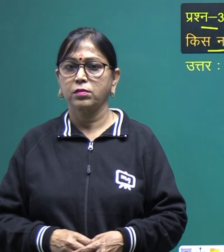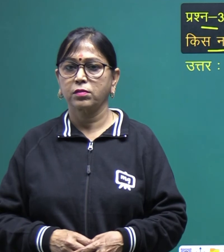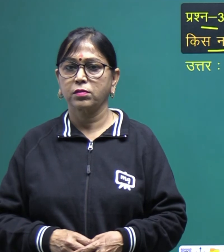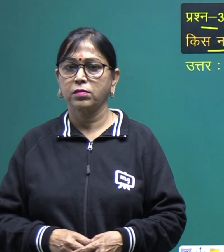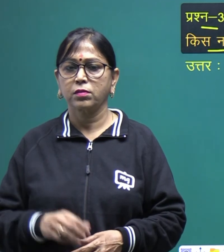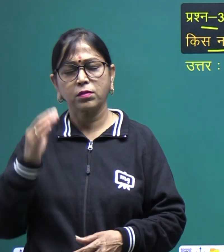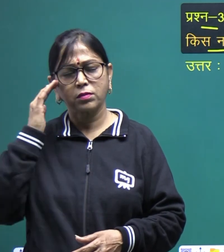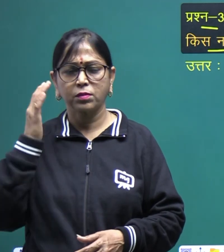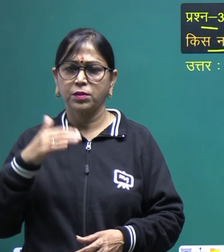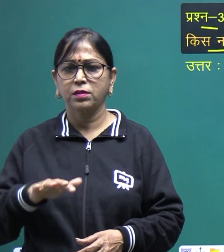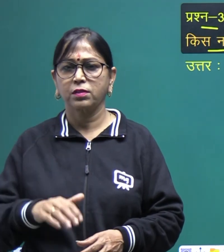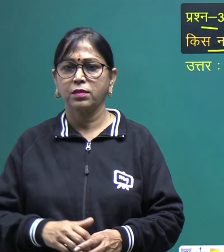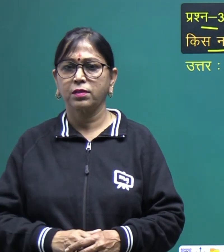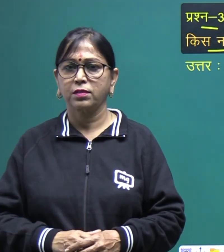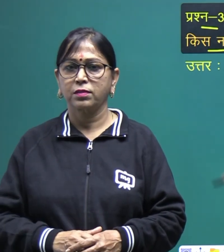जाना जाता है?